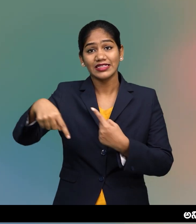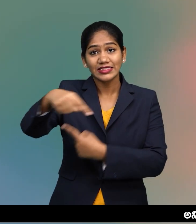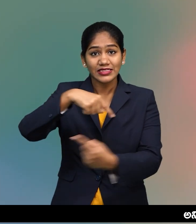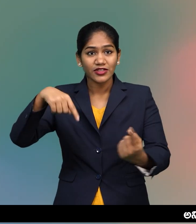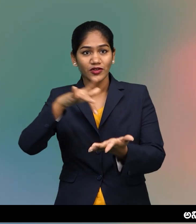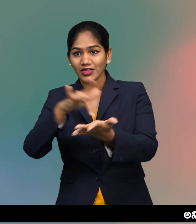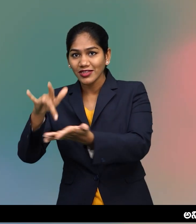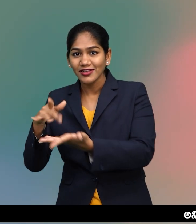ప్రాంతాలు